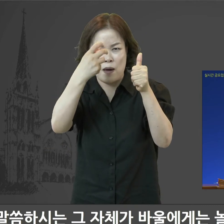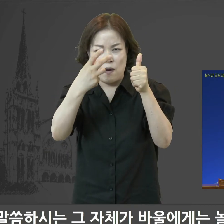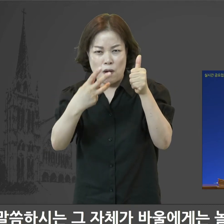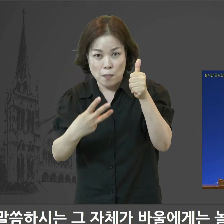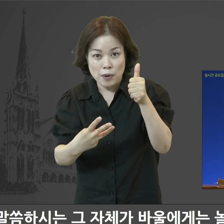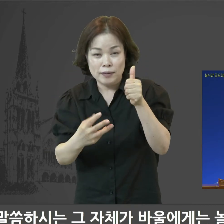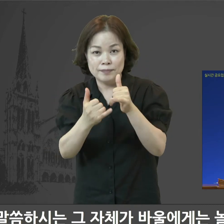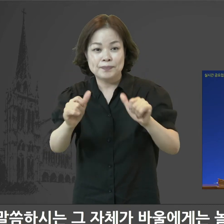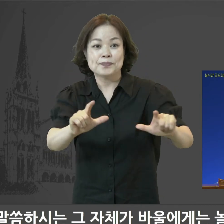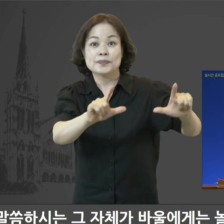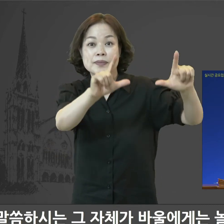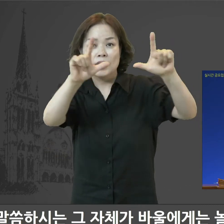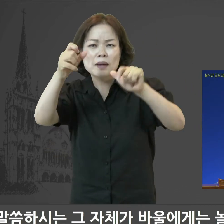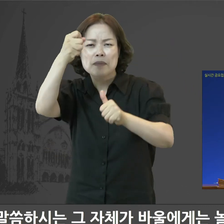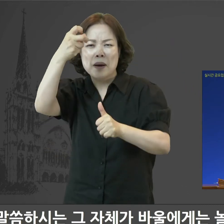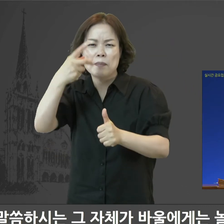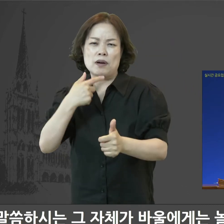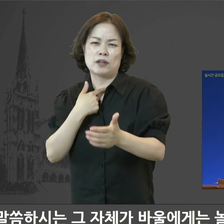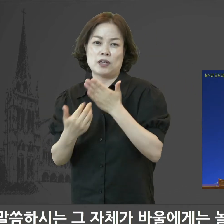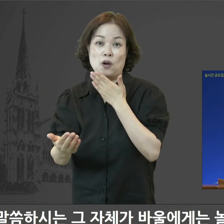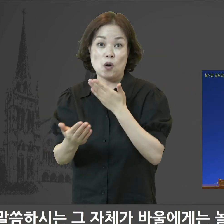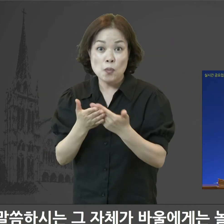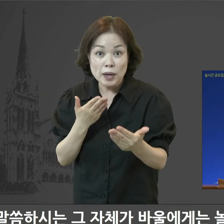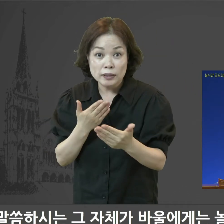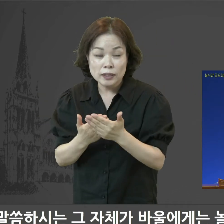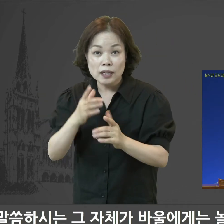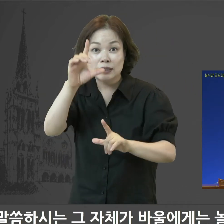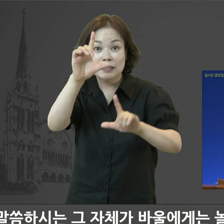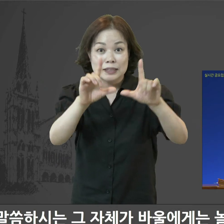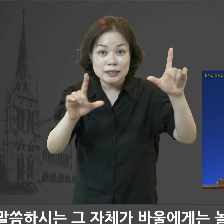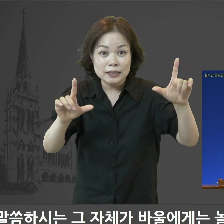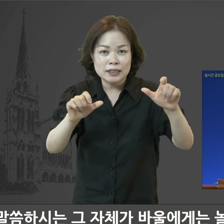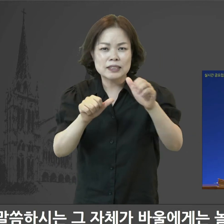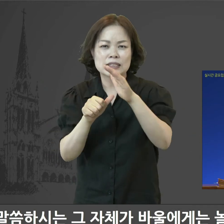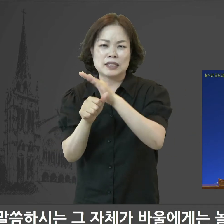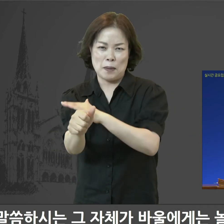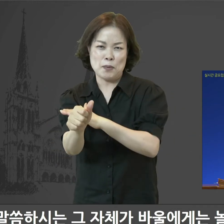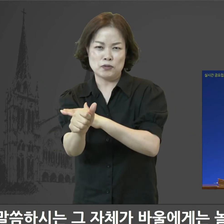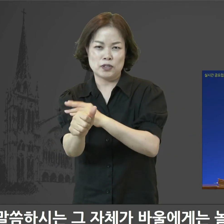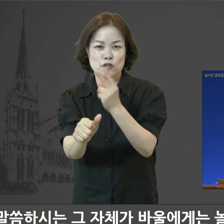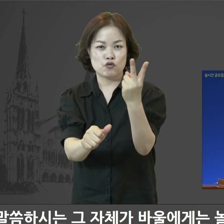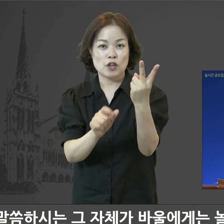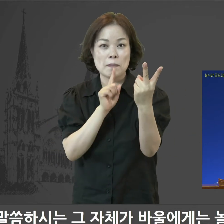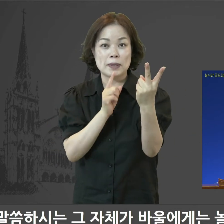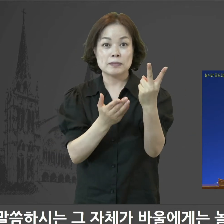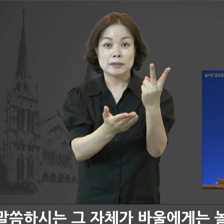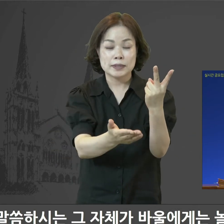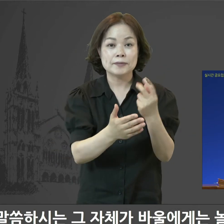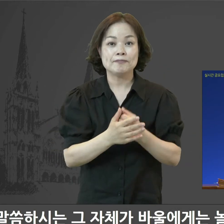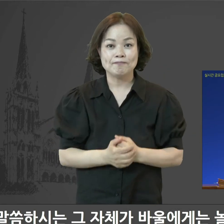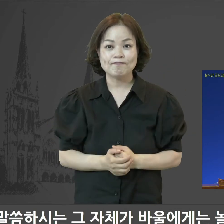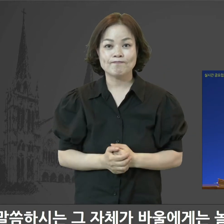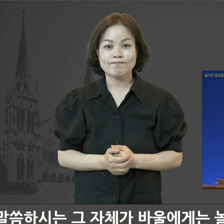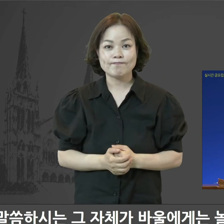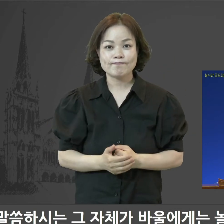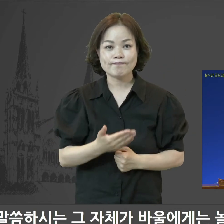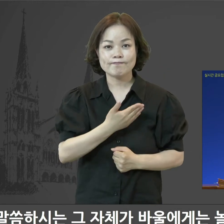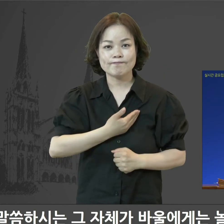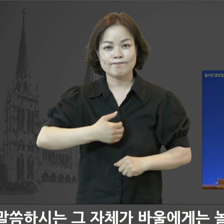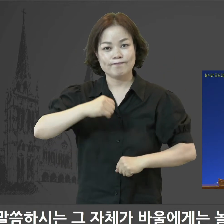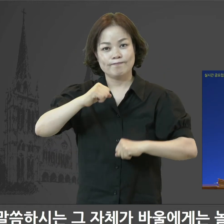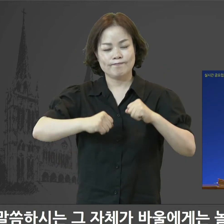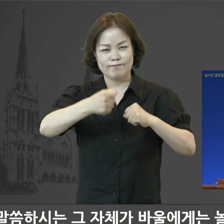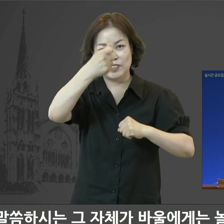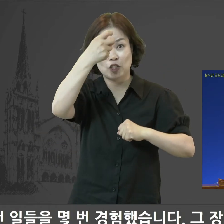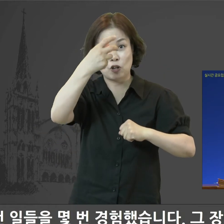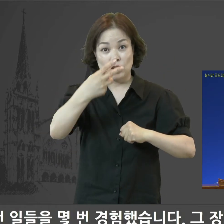경험했습니다. 이런 인생을 바울이 경험했던 그 장면들, 대표적인 것만 두 개만 말씀드릴게요. 그 사도행전에